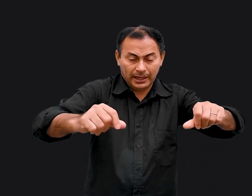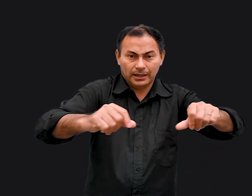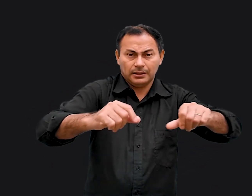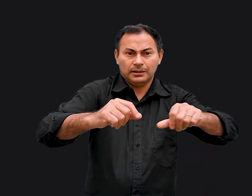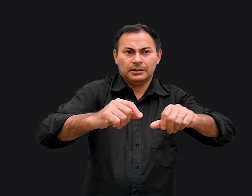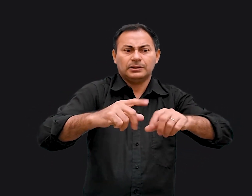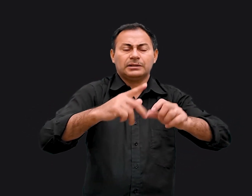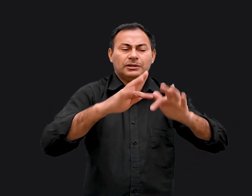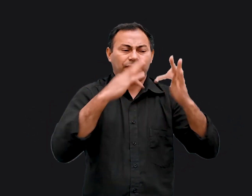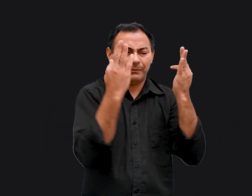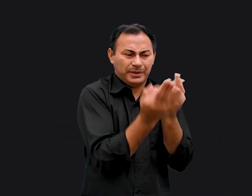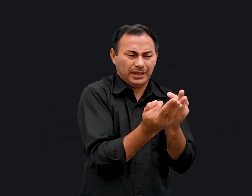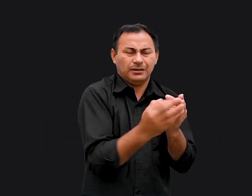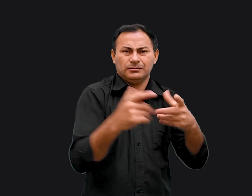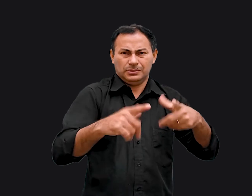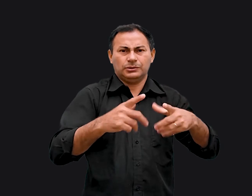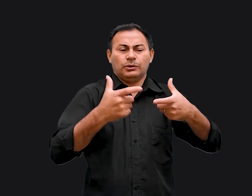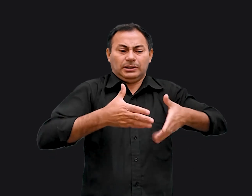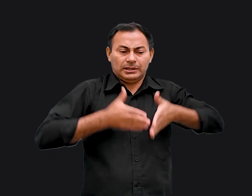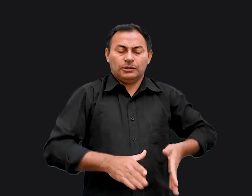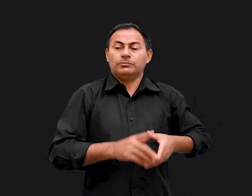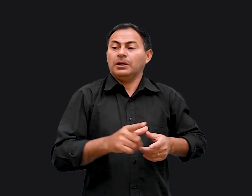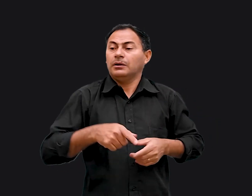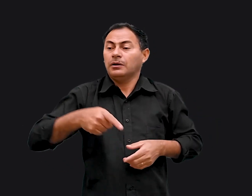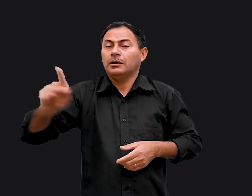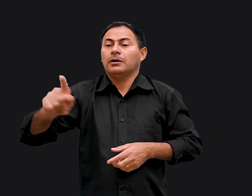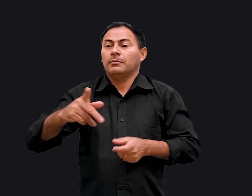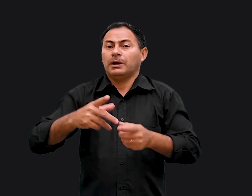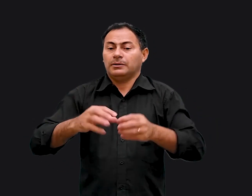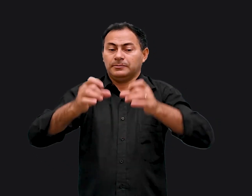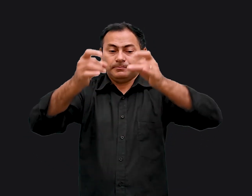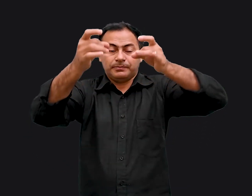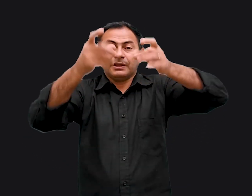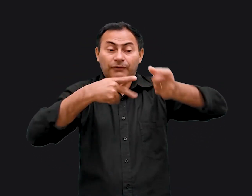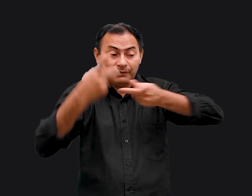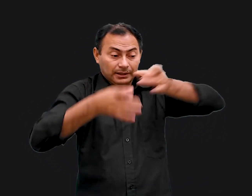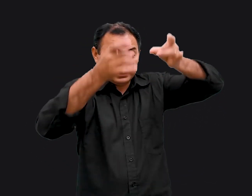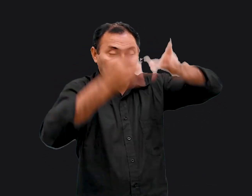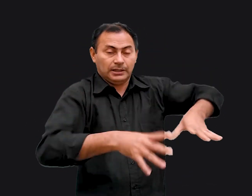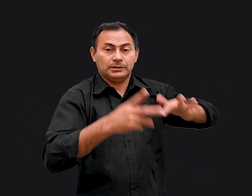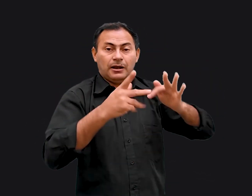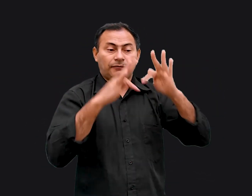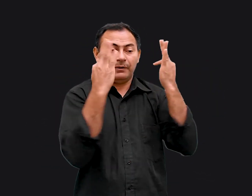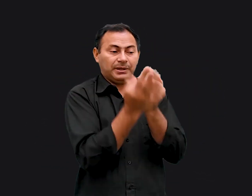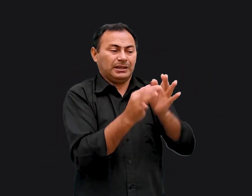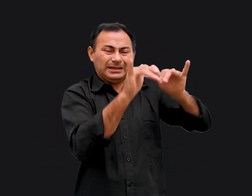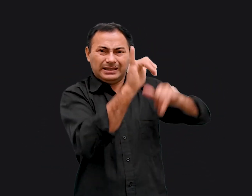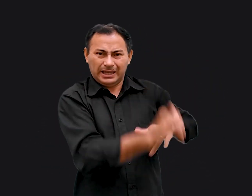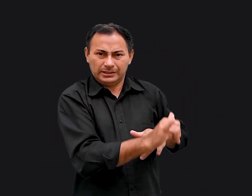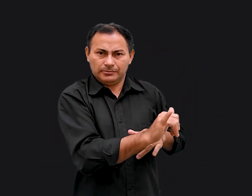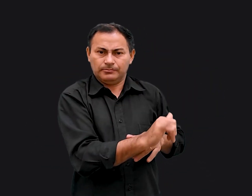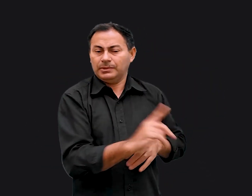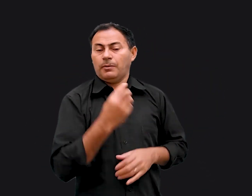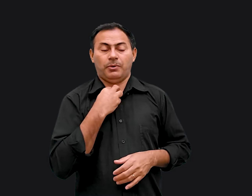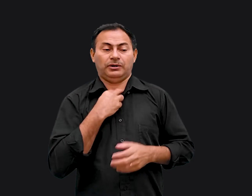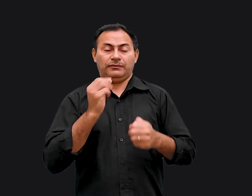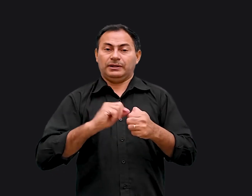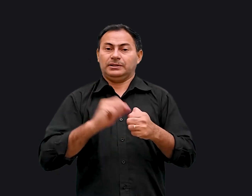de seus pais, a sua terra de origem, ele foi dito para deixar o seu pai para trás. Ele não pôde fazer